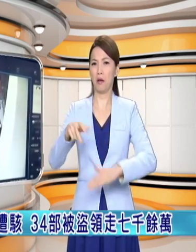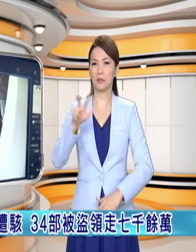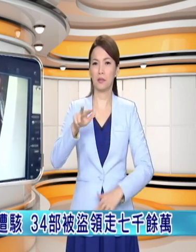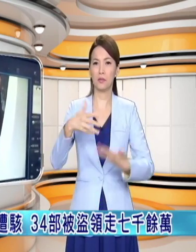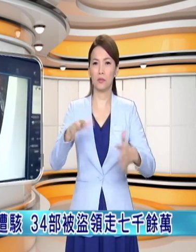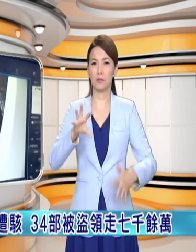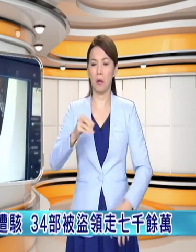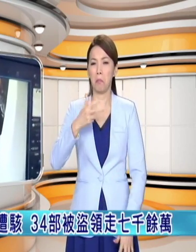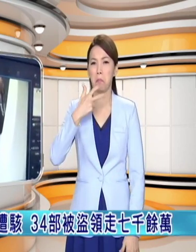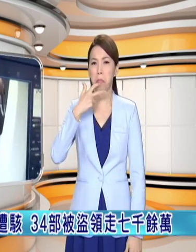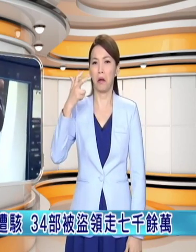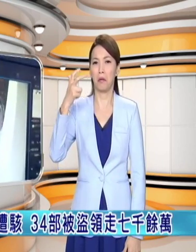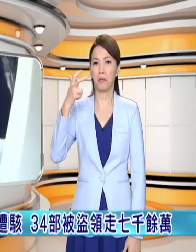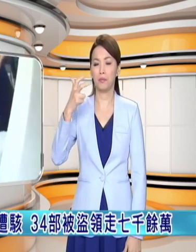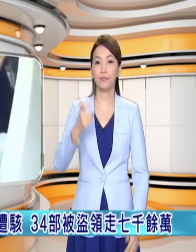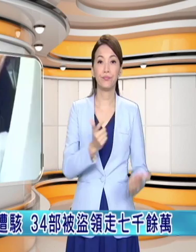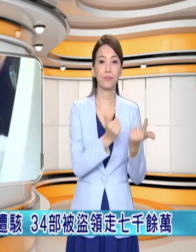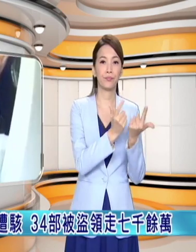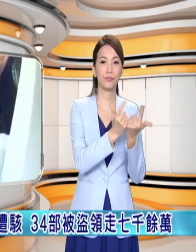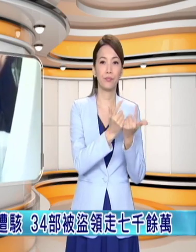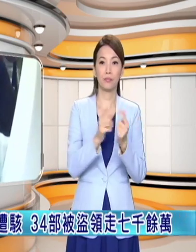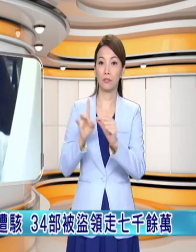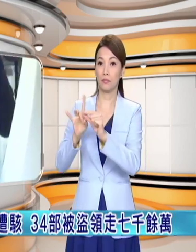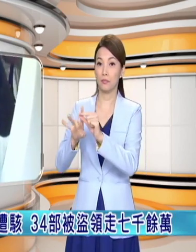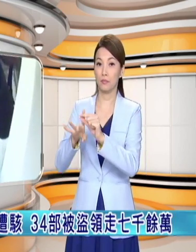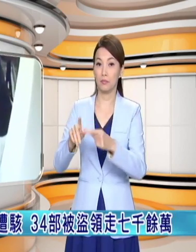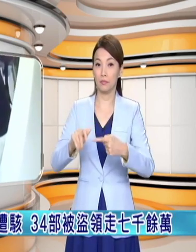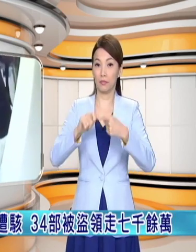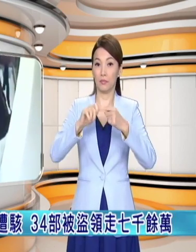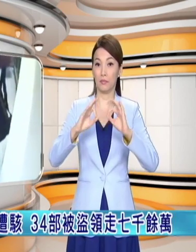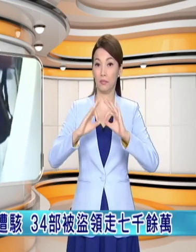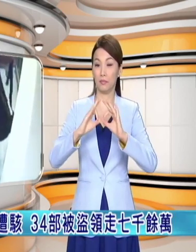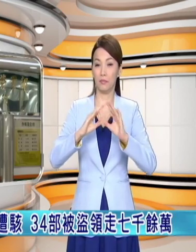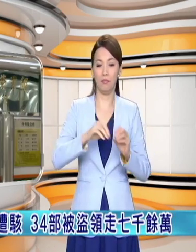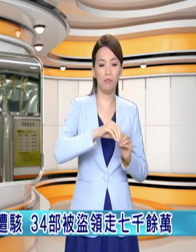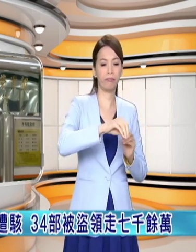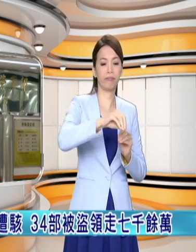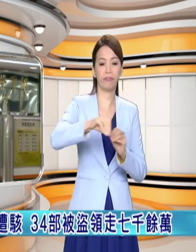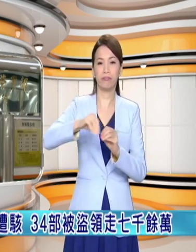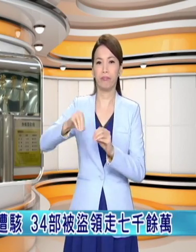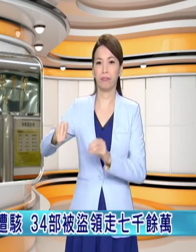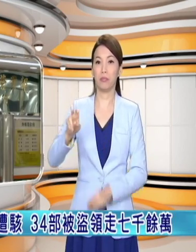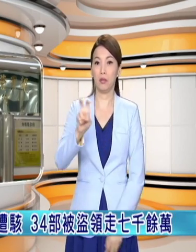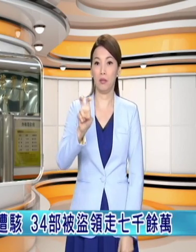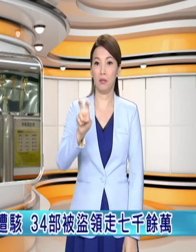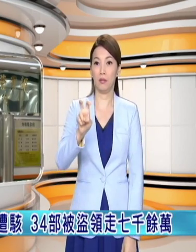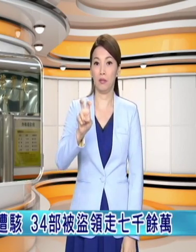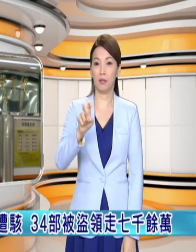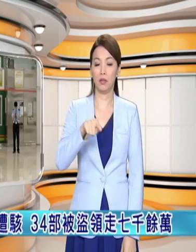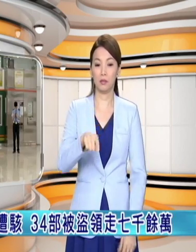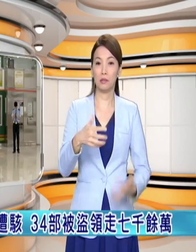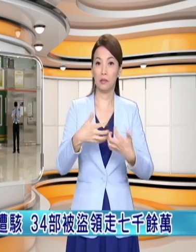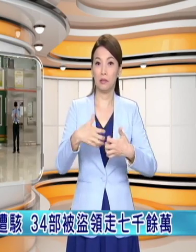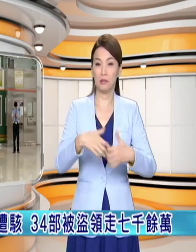人盗领，金额超过了7000多万。台北、台中两地有20家分